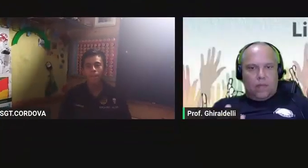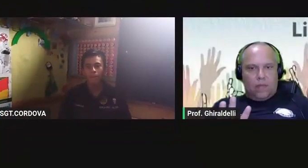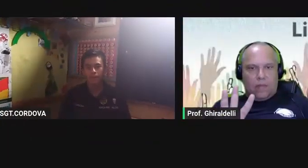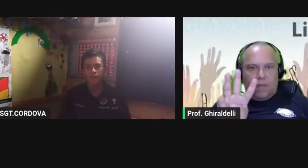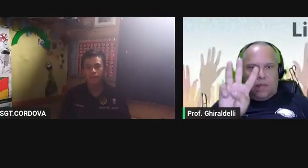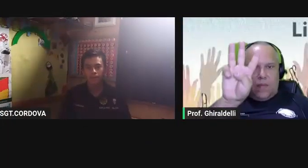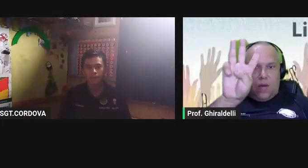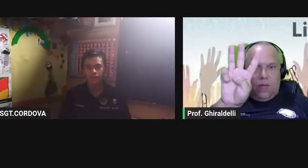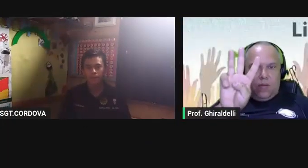Então,